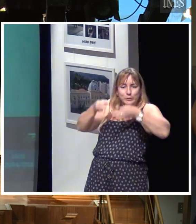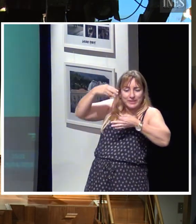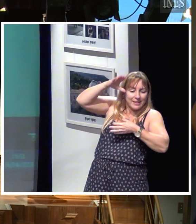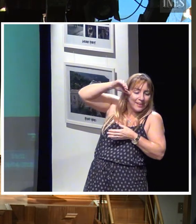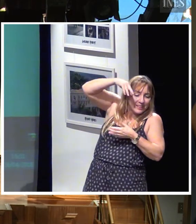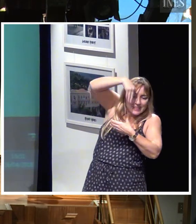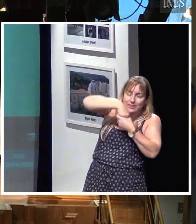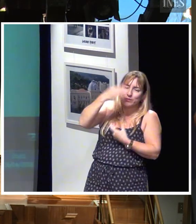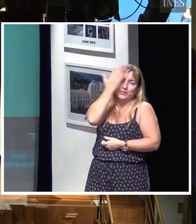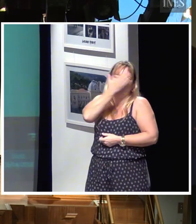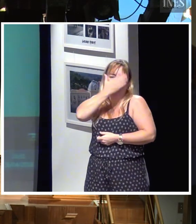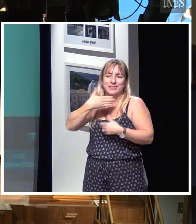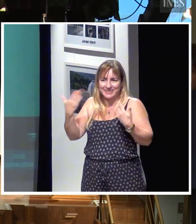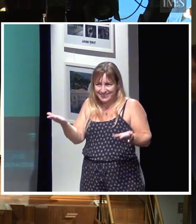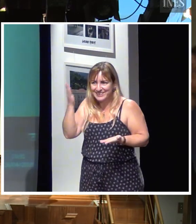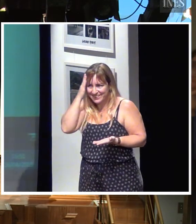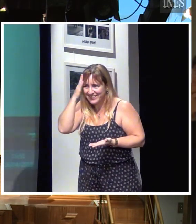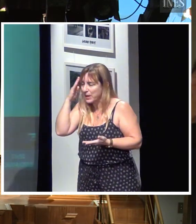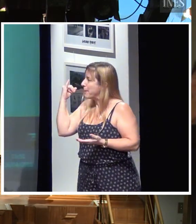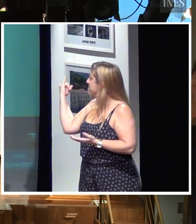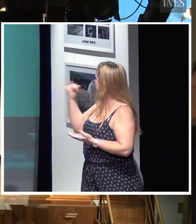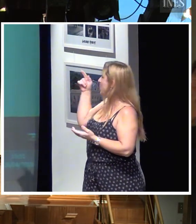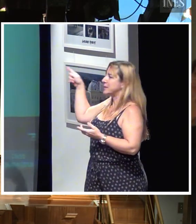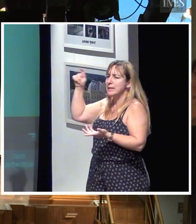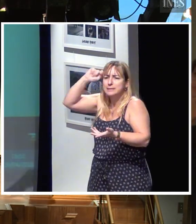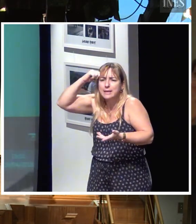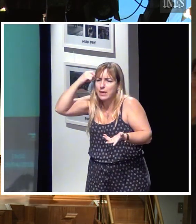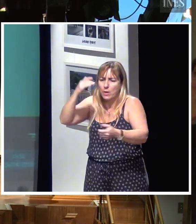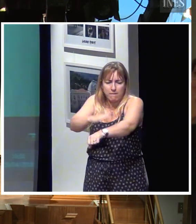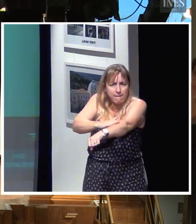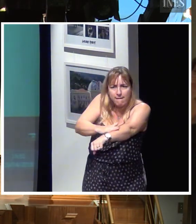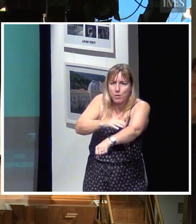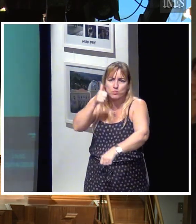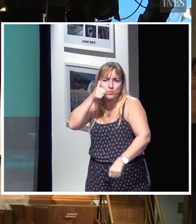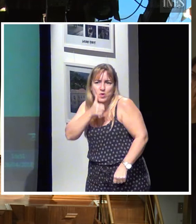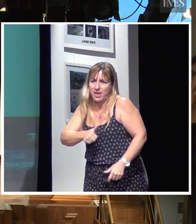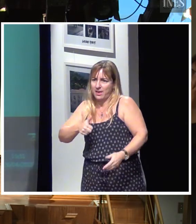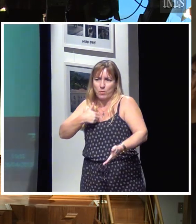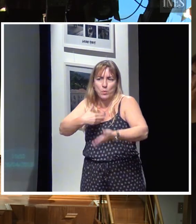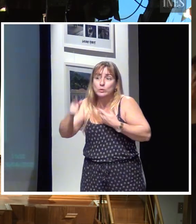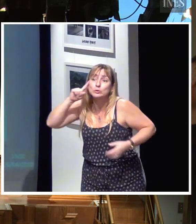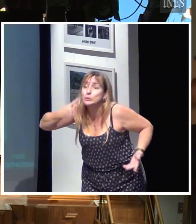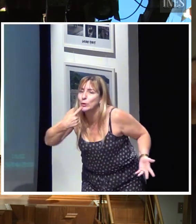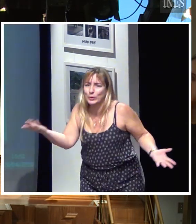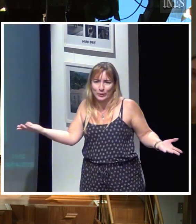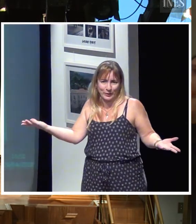E as pessoas não veem o senso de justiça, né? É, mulher negra,